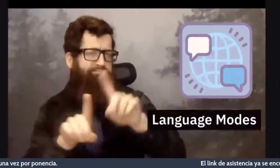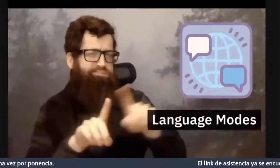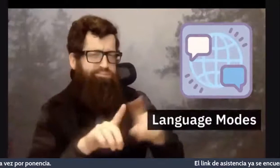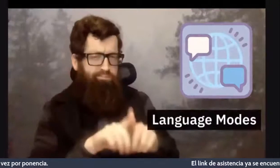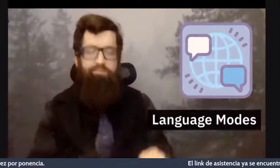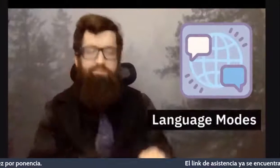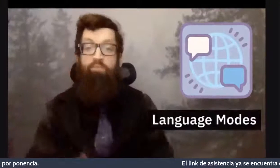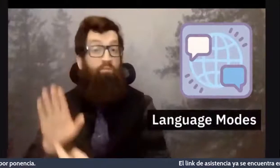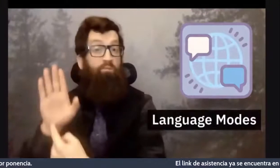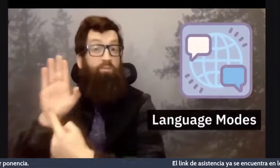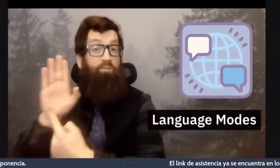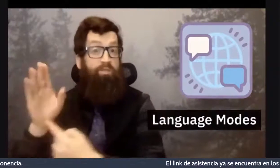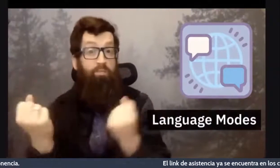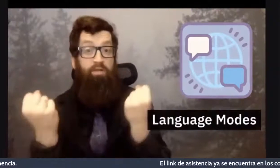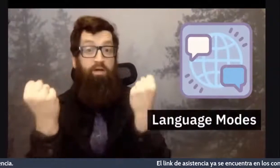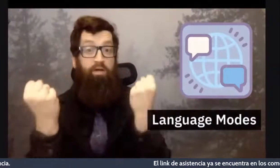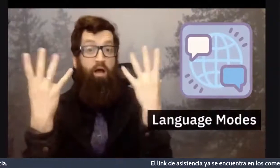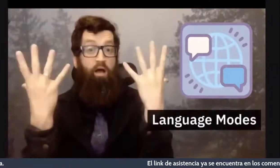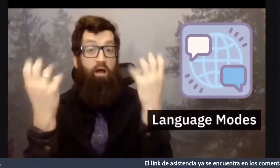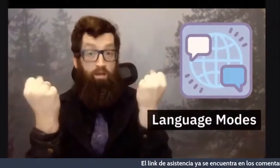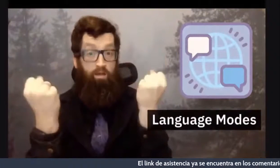manos, las expresiones faciales,